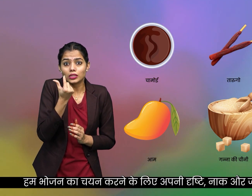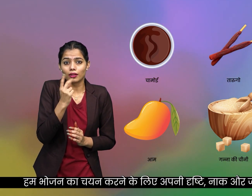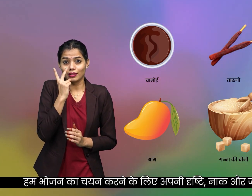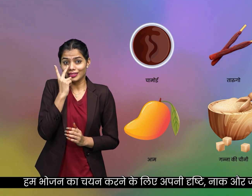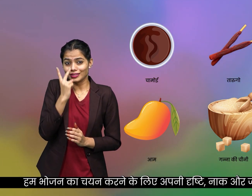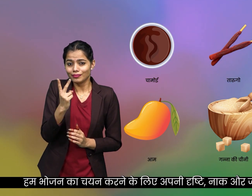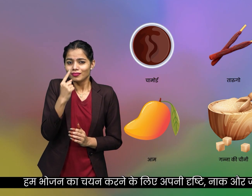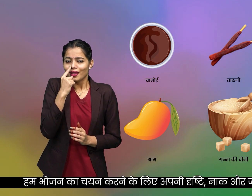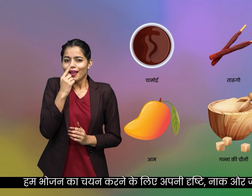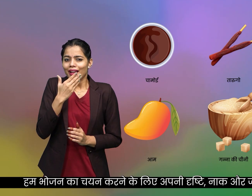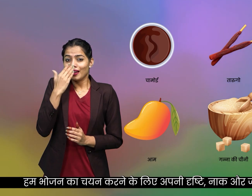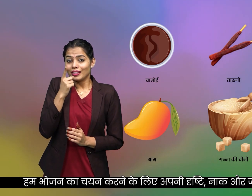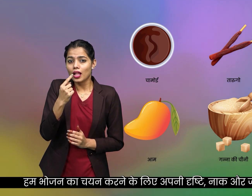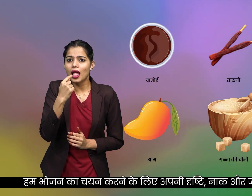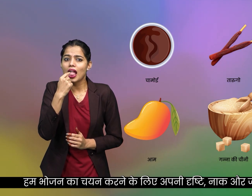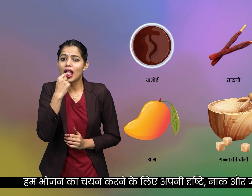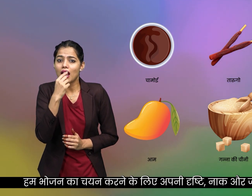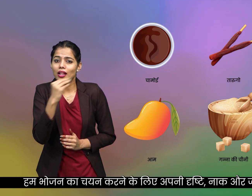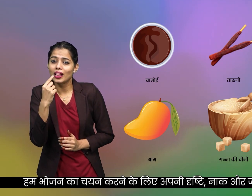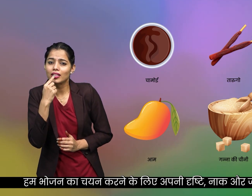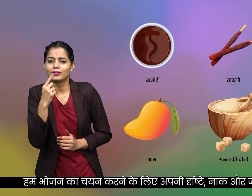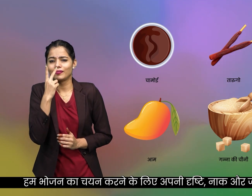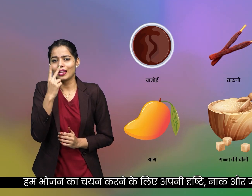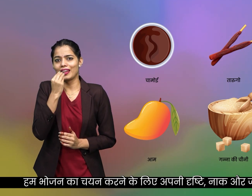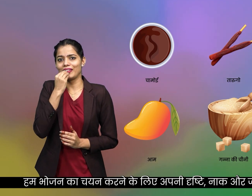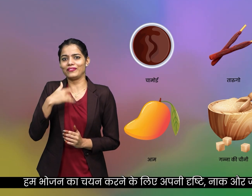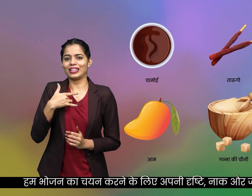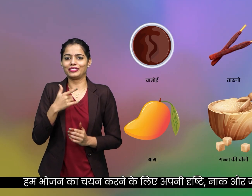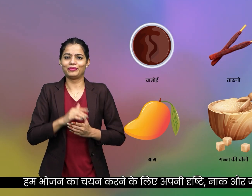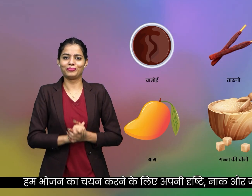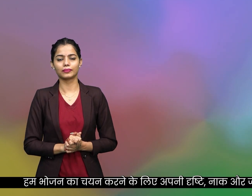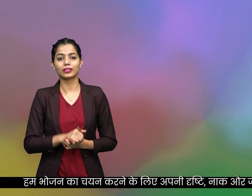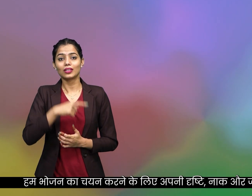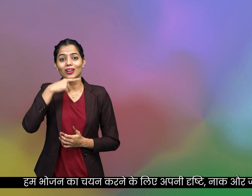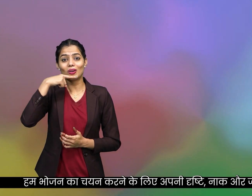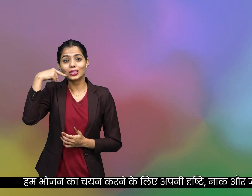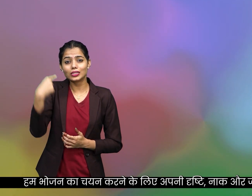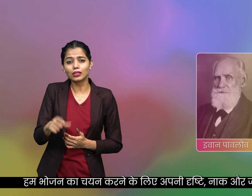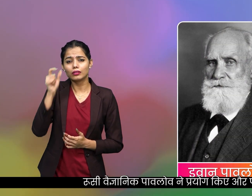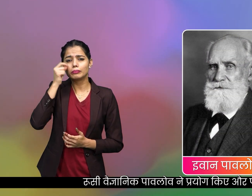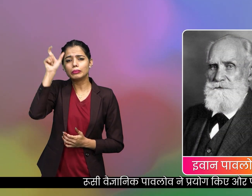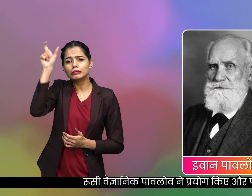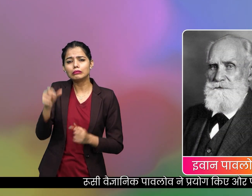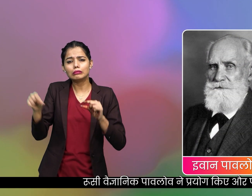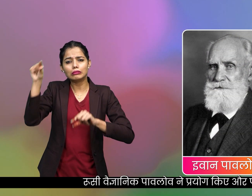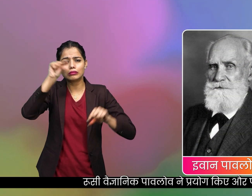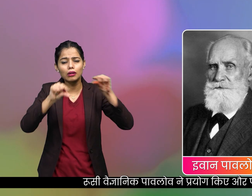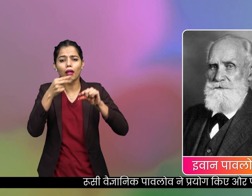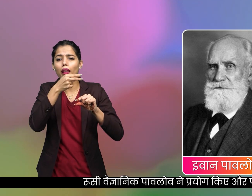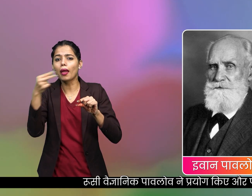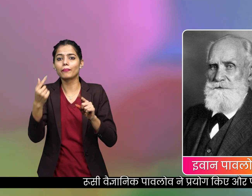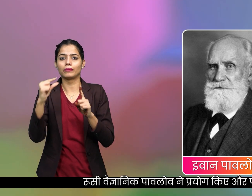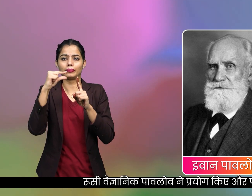बिना हम भोजन का चयन करने के लिए अपनी दृष्टि, नाक और जीभ का उपयोग करते हैं। रूसी